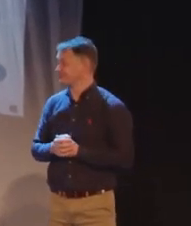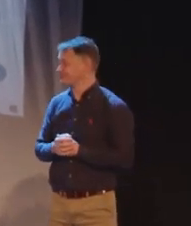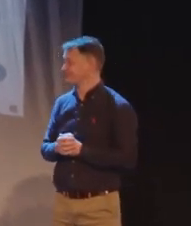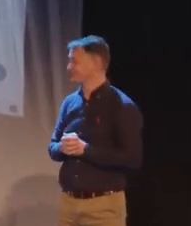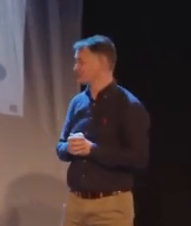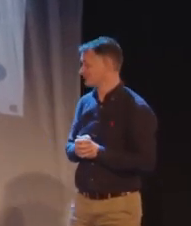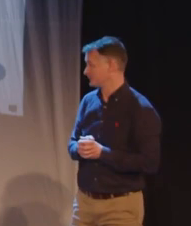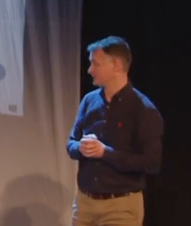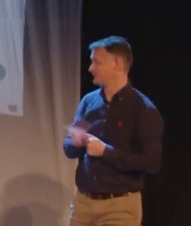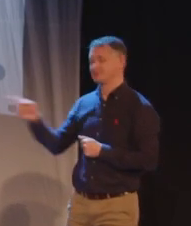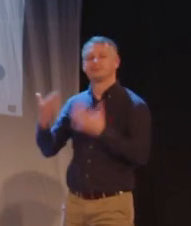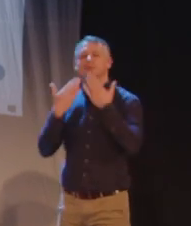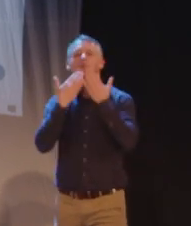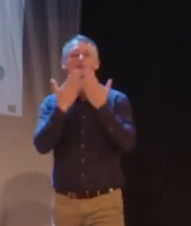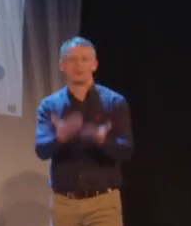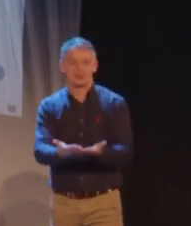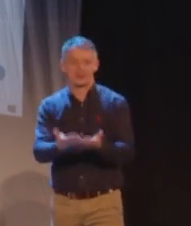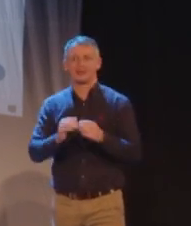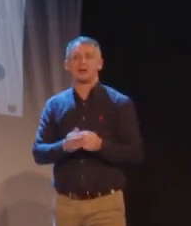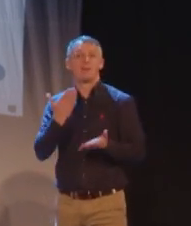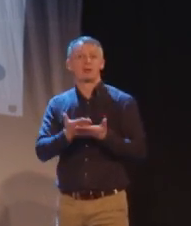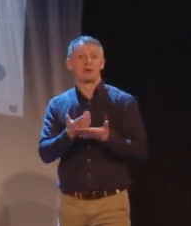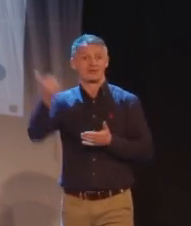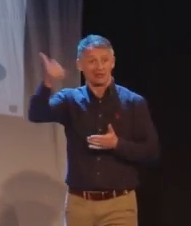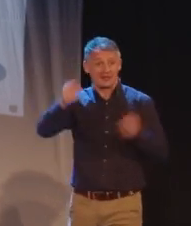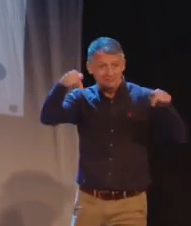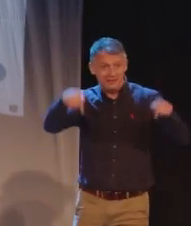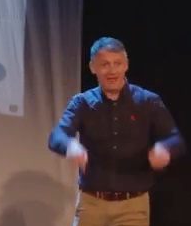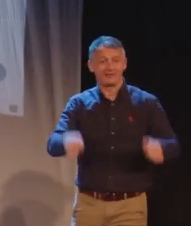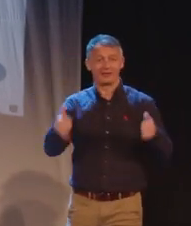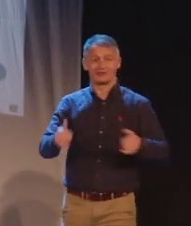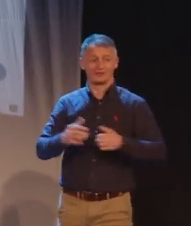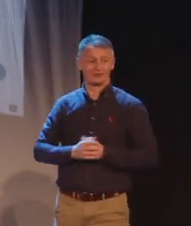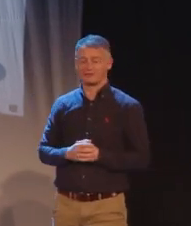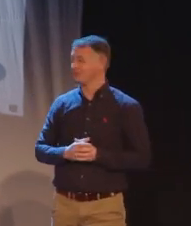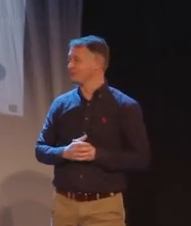Și mult vă mulțumesc că sunteți azi aici.